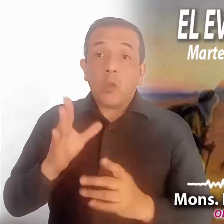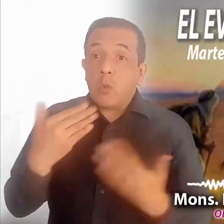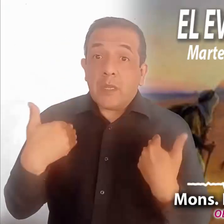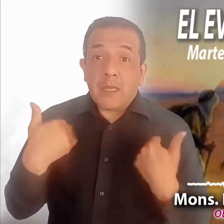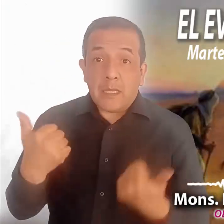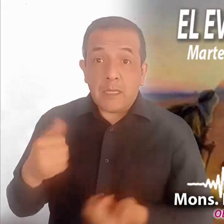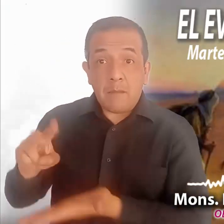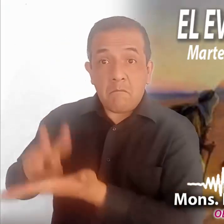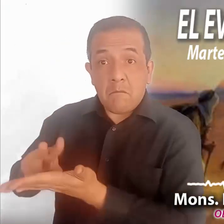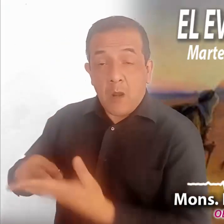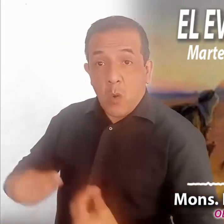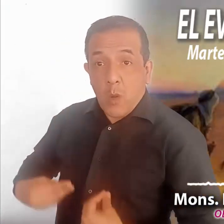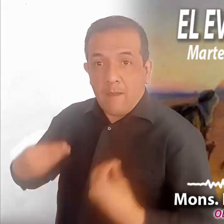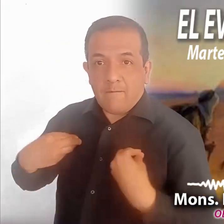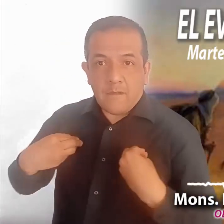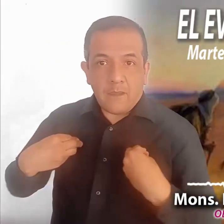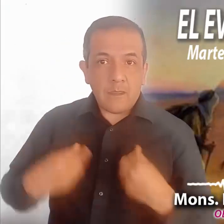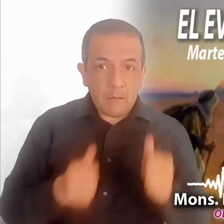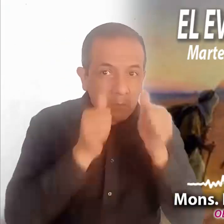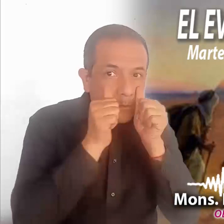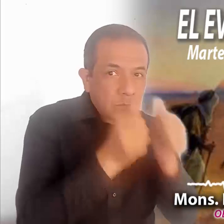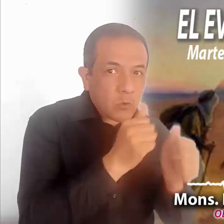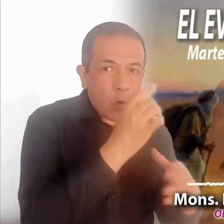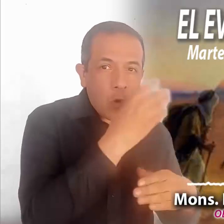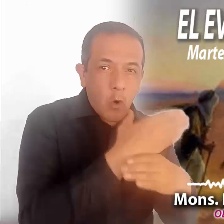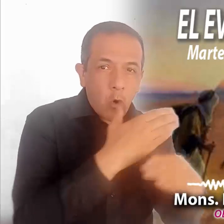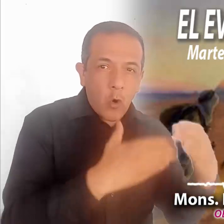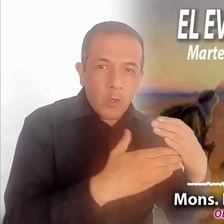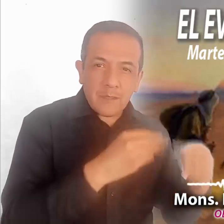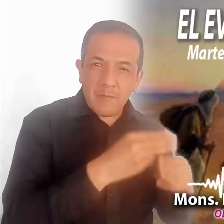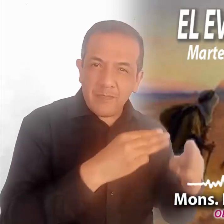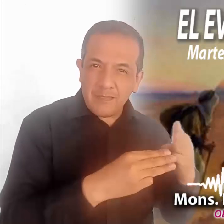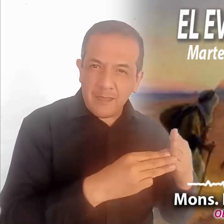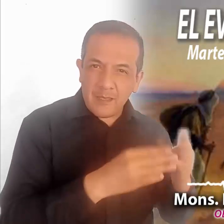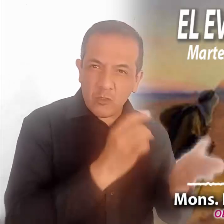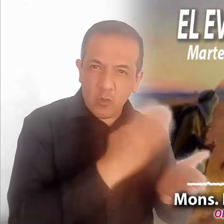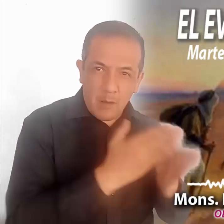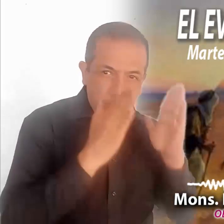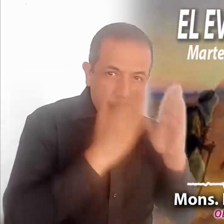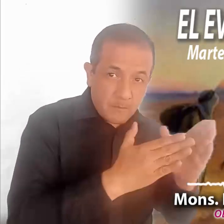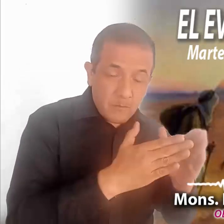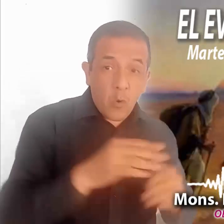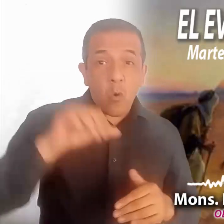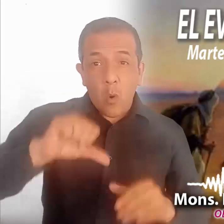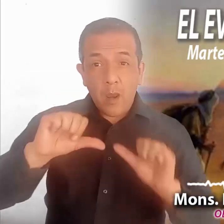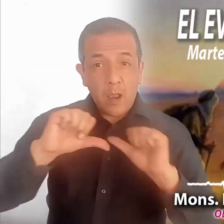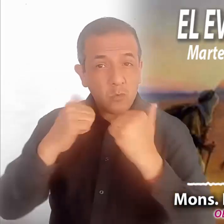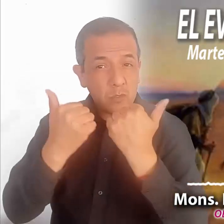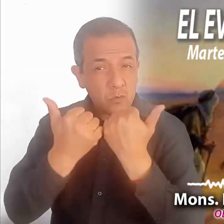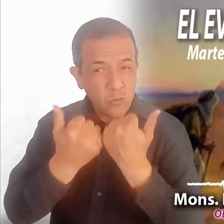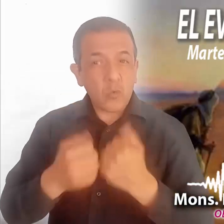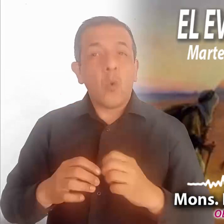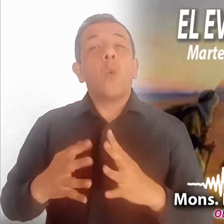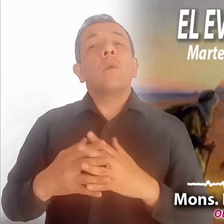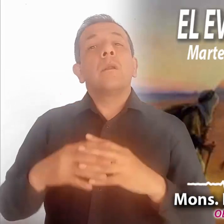la vida y los bienes materiales. Hoy también hay personas, imperios y asociaciones